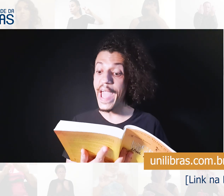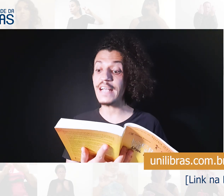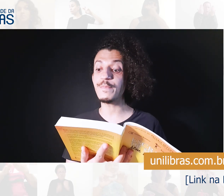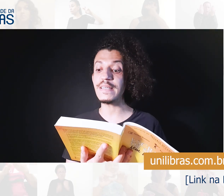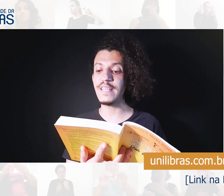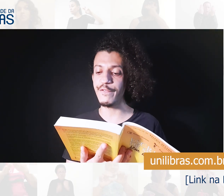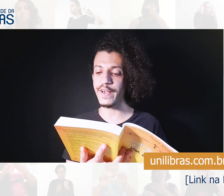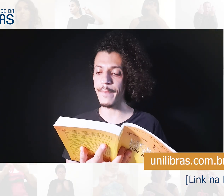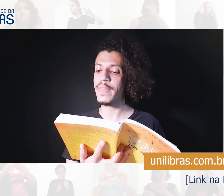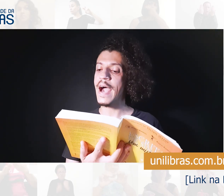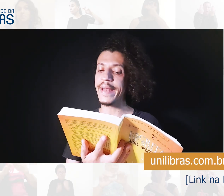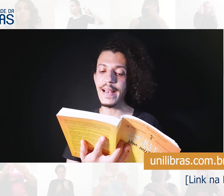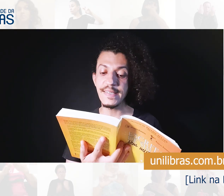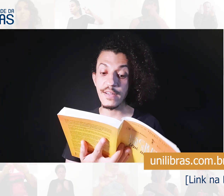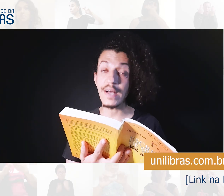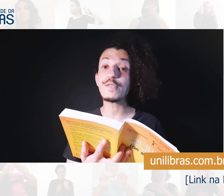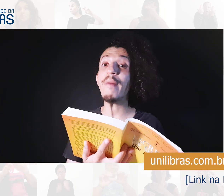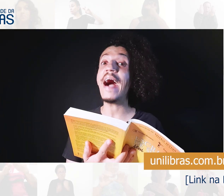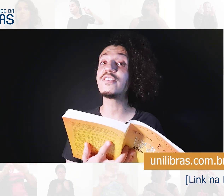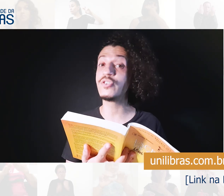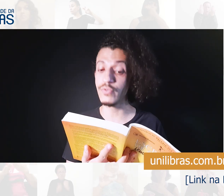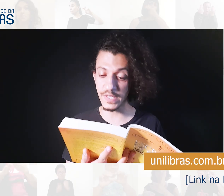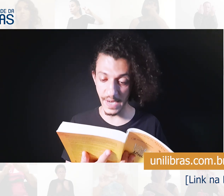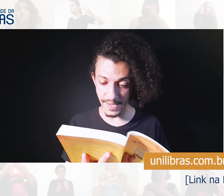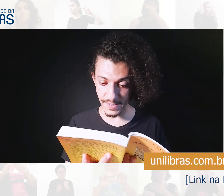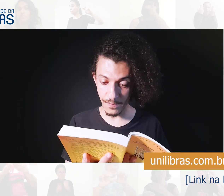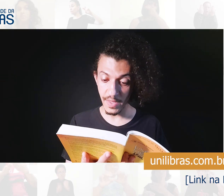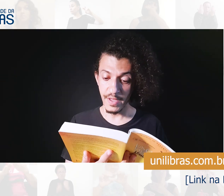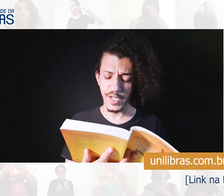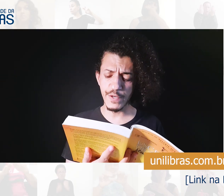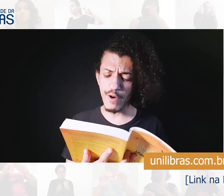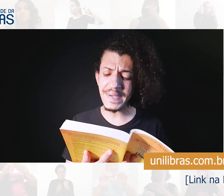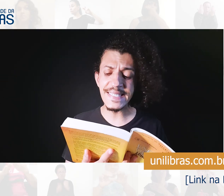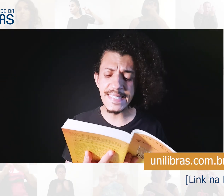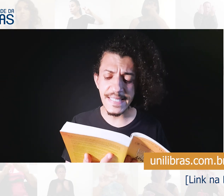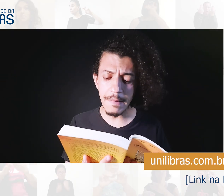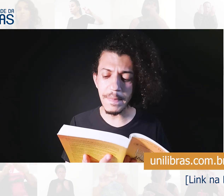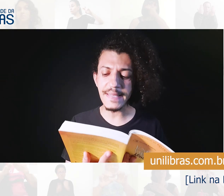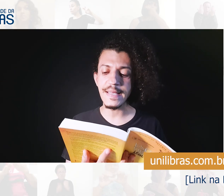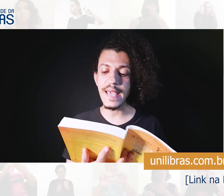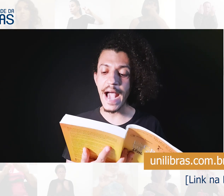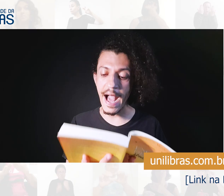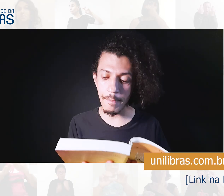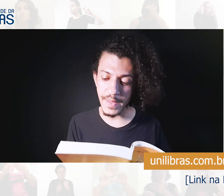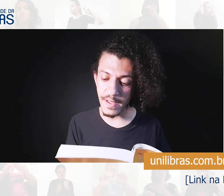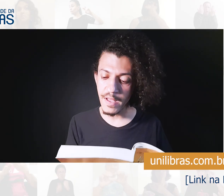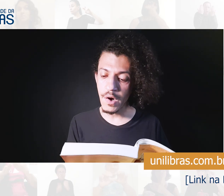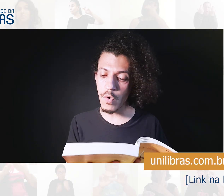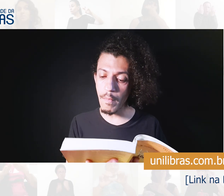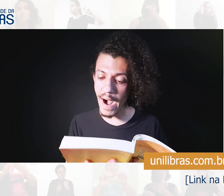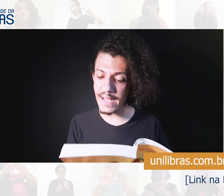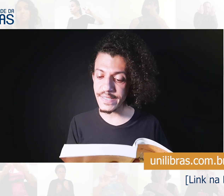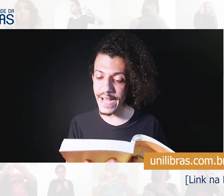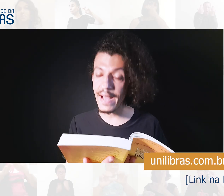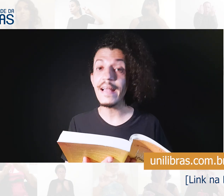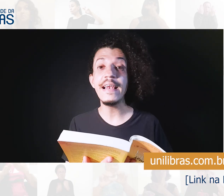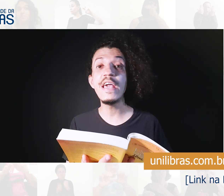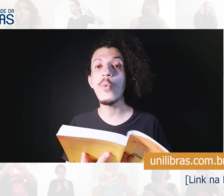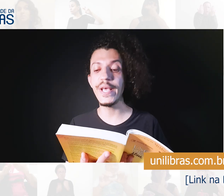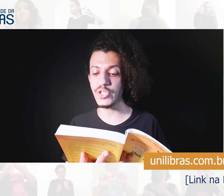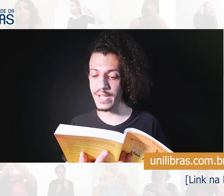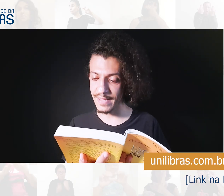tempo específica, analisando as partes dos sinais, de forma simples e rápida, com base